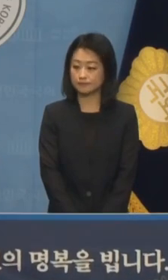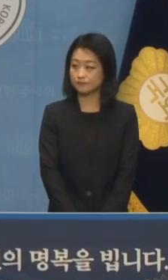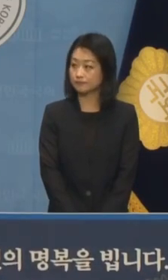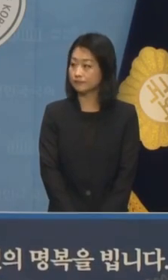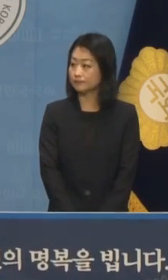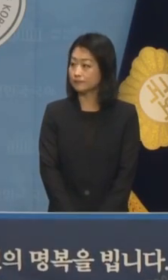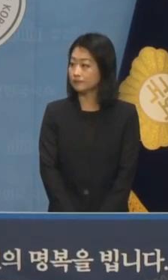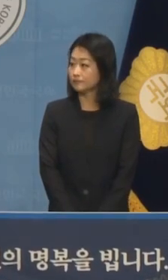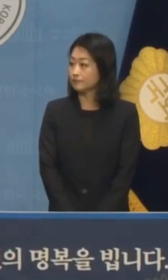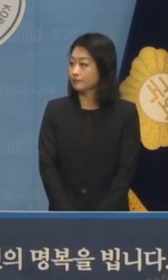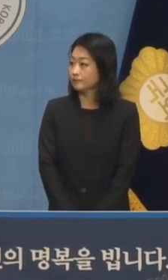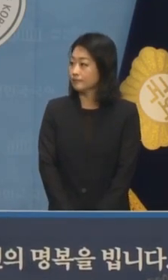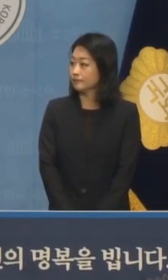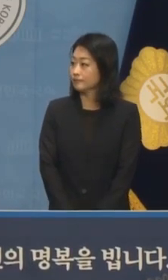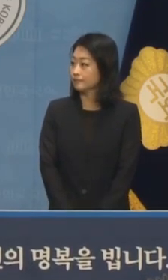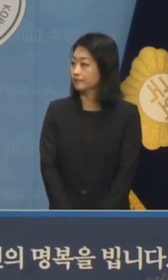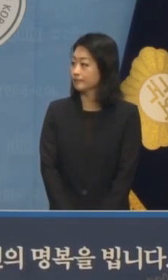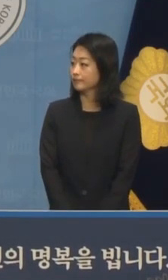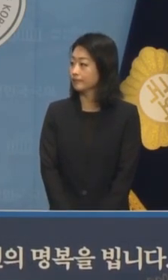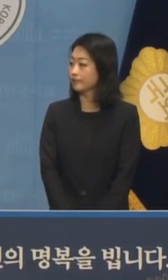왜 안 오시지?